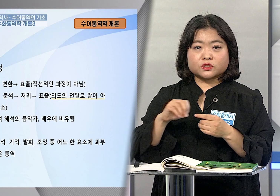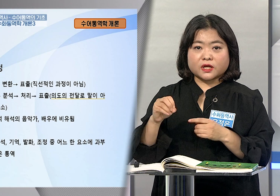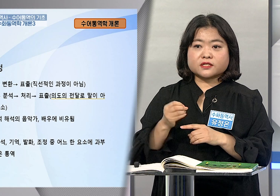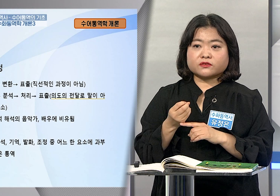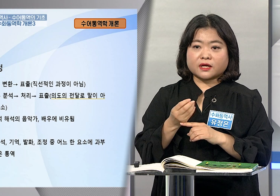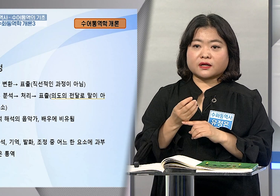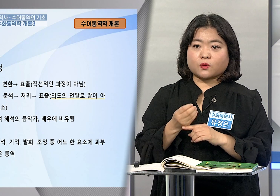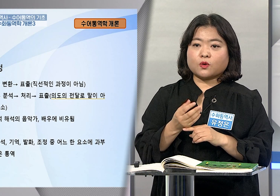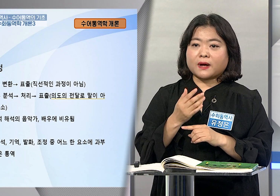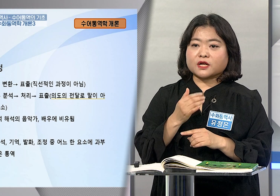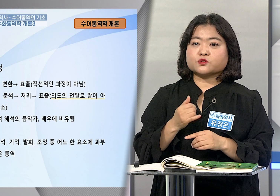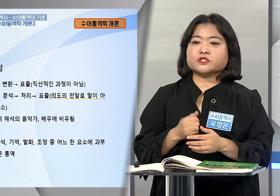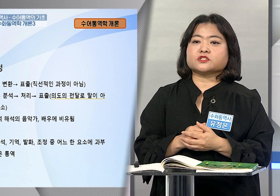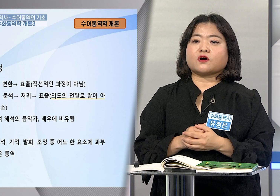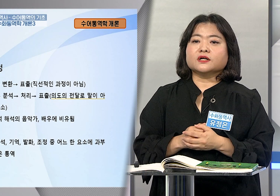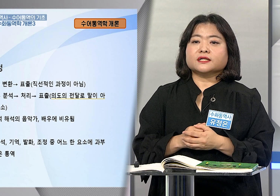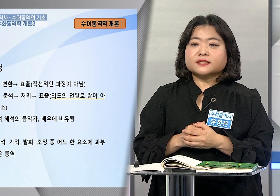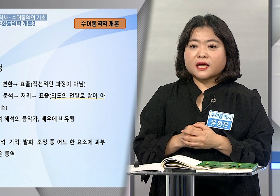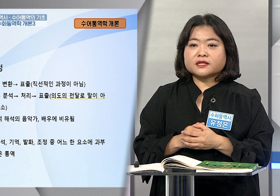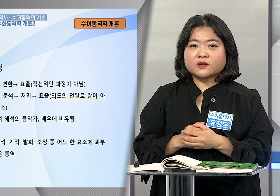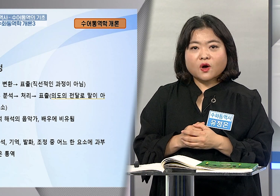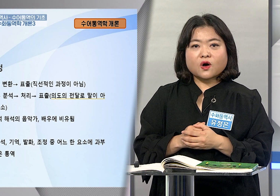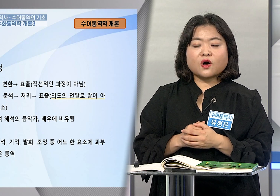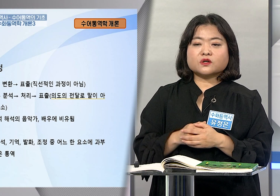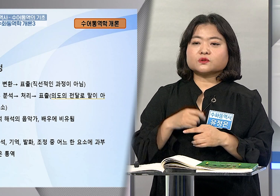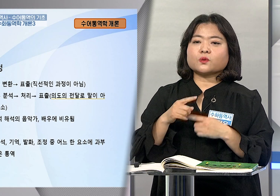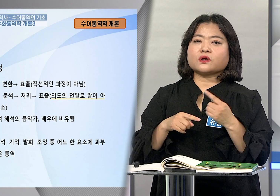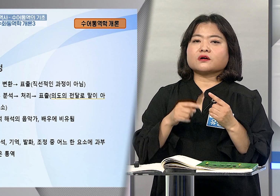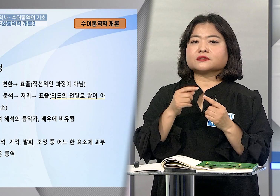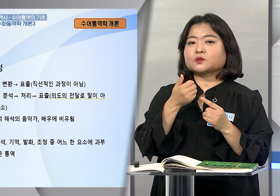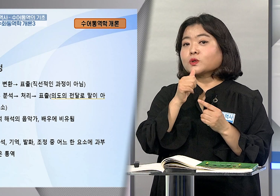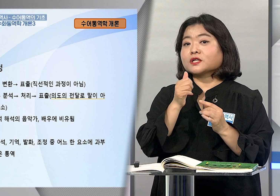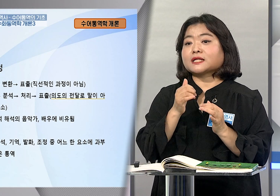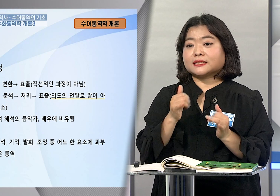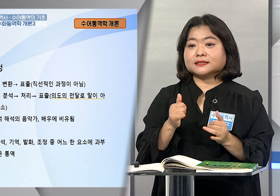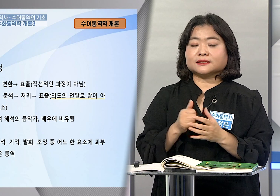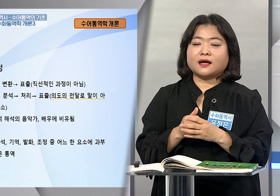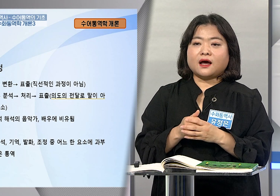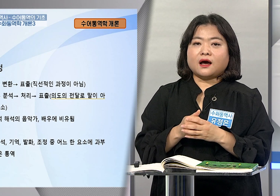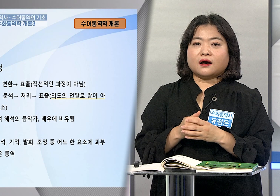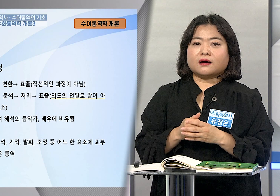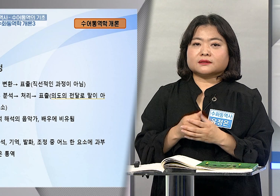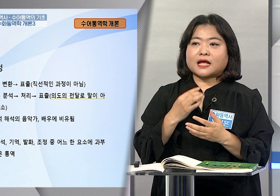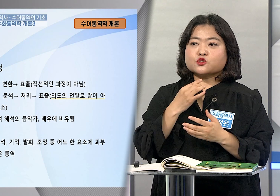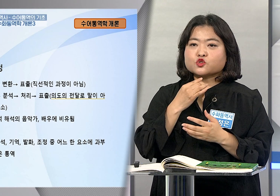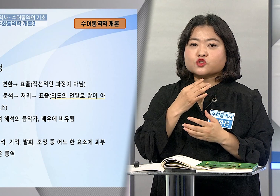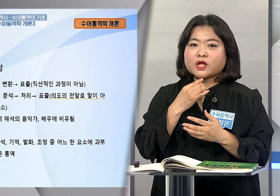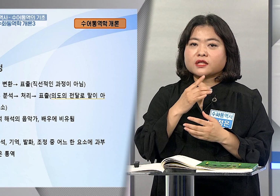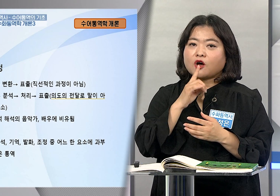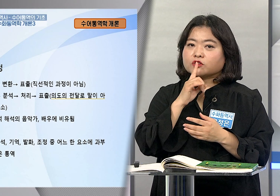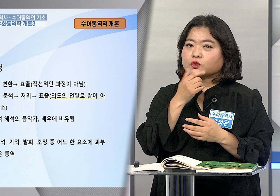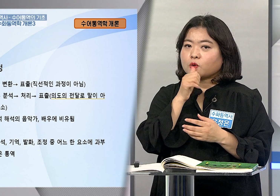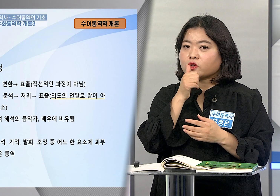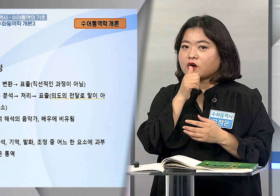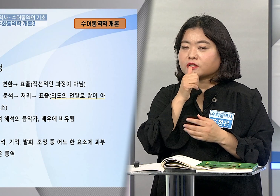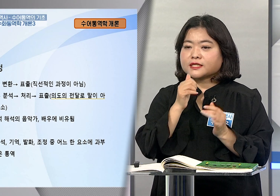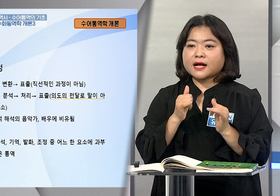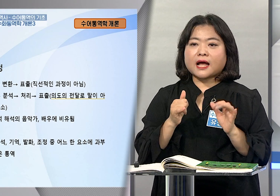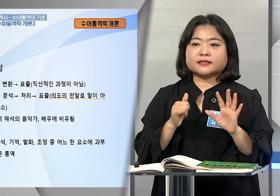요소들의 전달이라고 말할 수 있죠. 그래서 통역사는 단순한 언어 통역자가